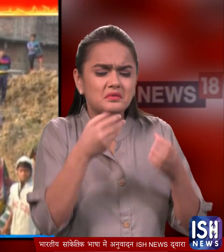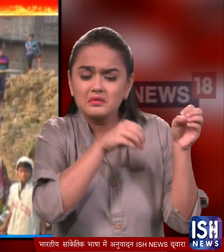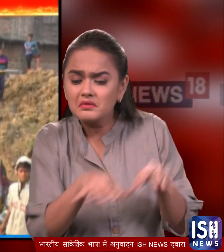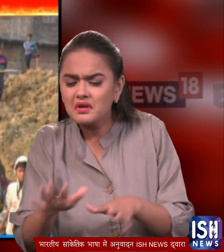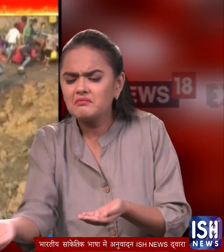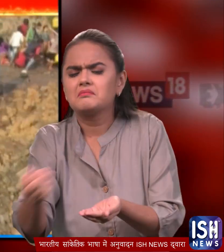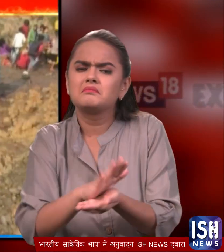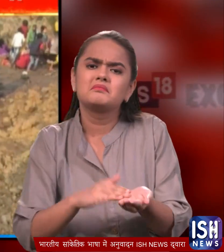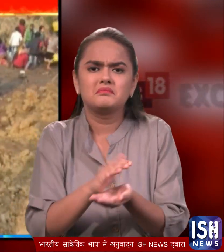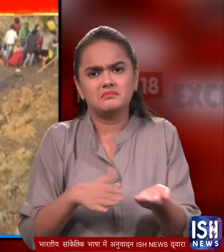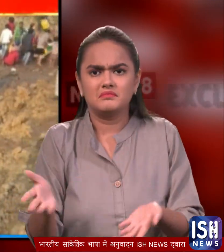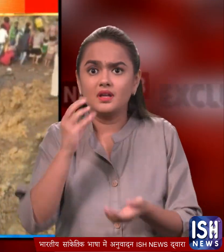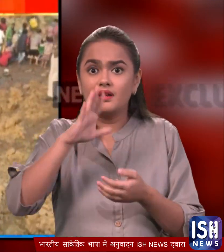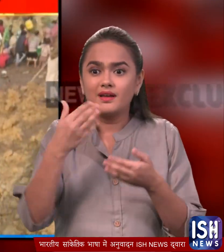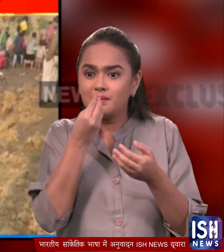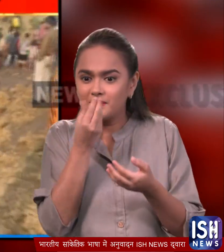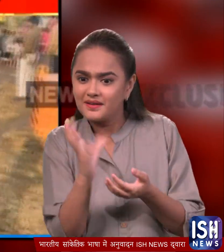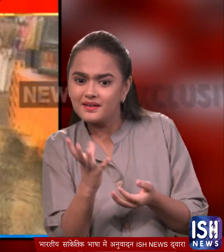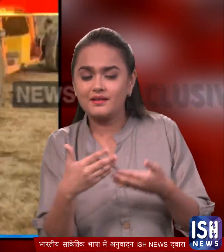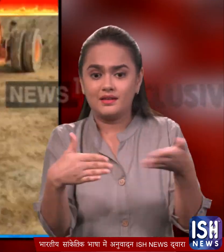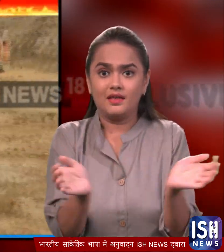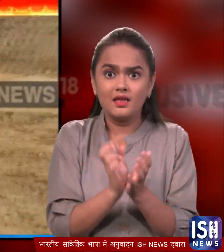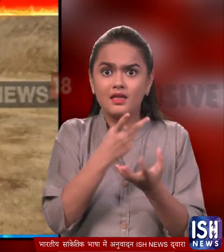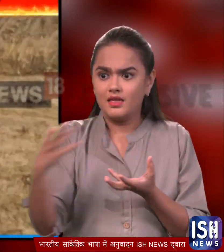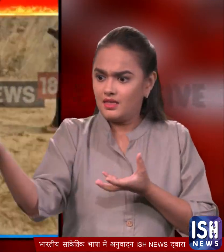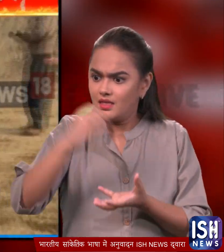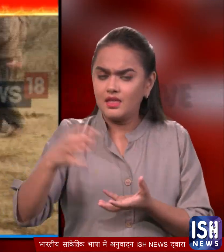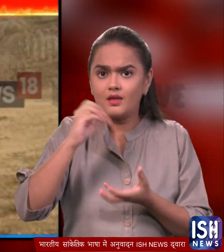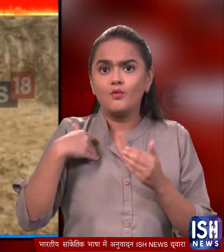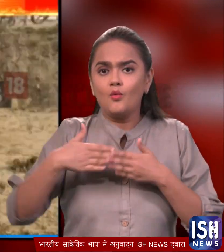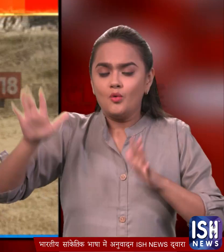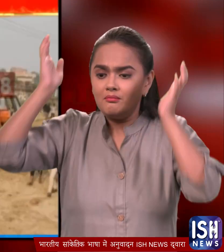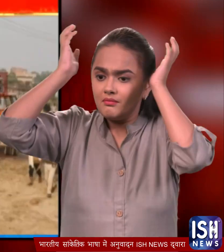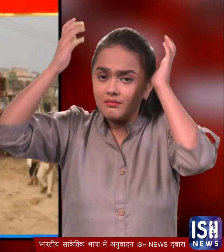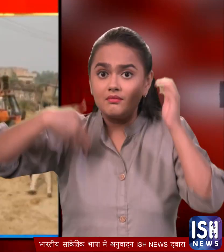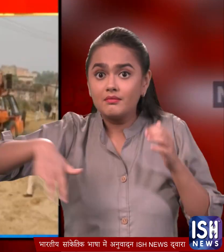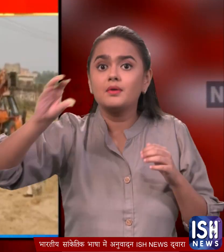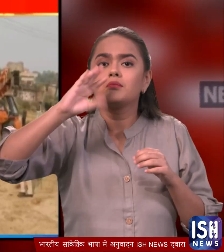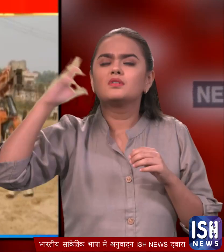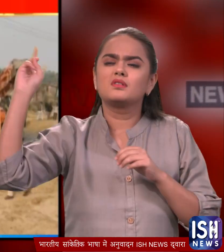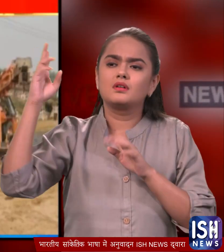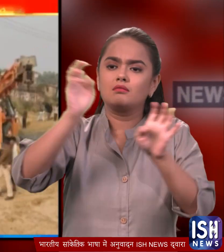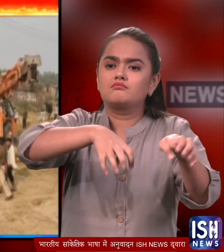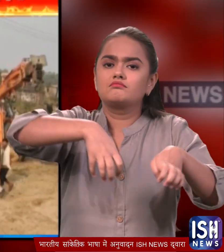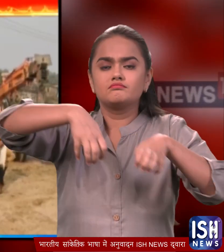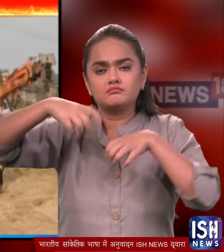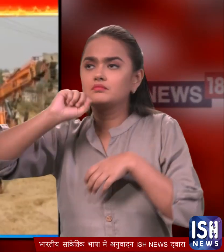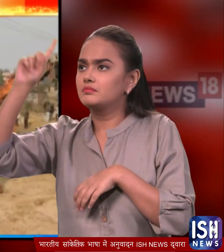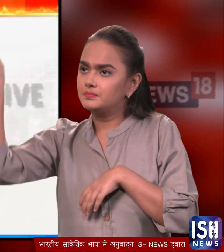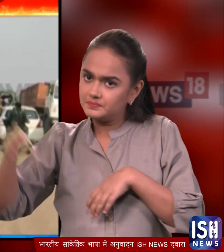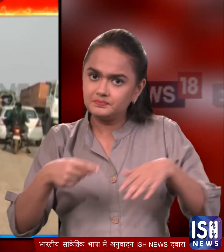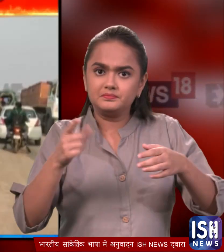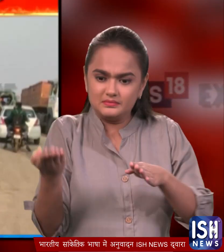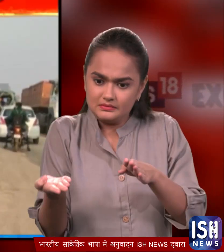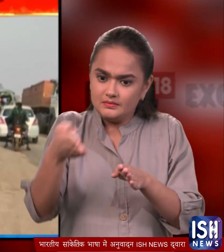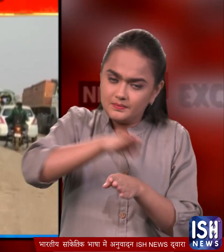काच रहा है, उठा रहा है। कुछ ही देर में लोग डिब्बों और बर्तनों में तेल भरकर अपने घर ले जाते दिखाई दिए। इस बीच वहां एक क्रेन को बुलवाया गया, जिसकी